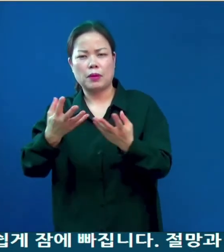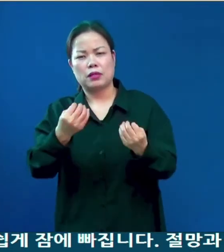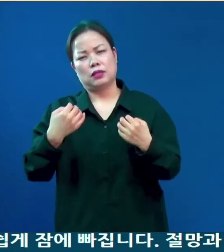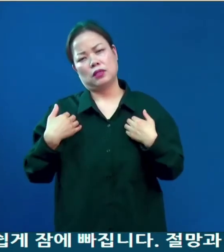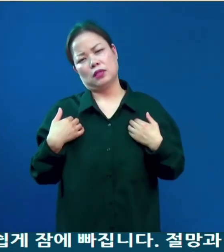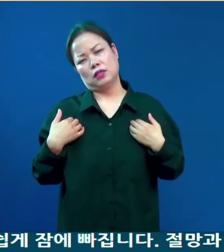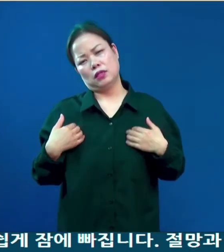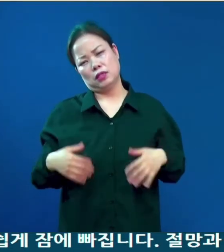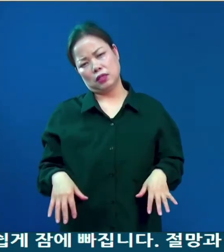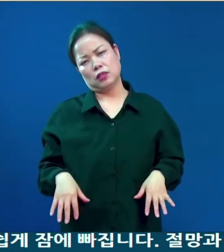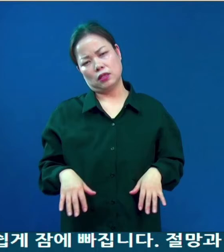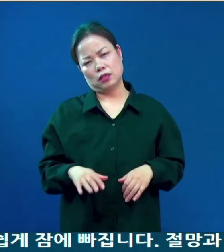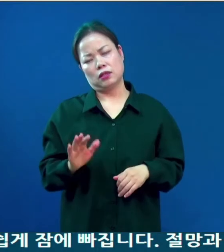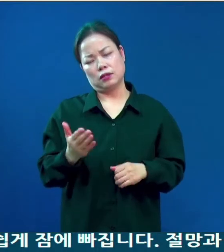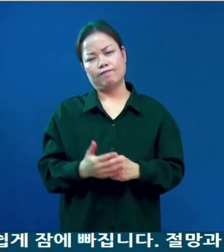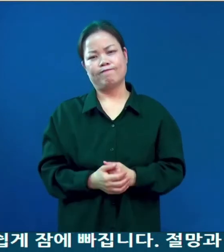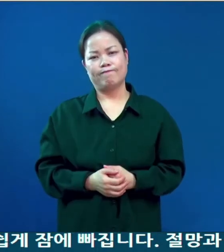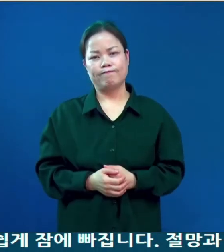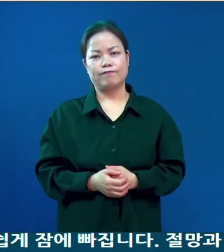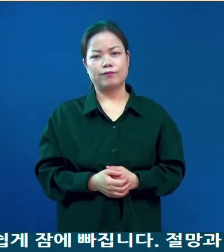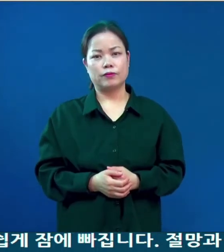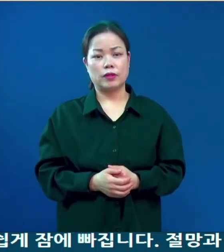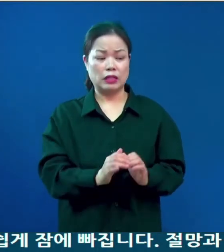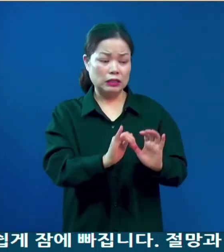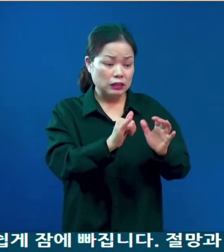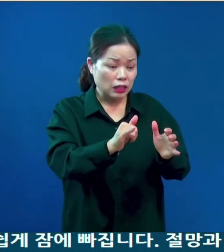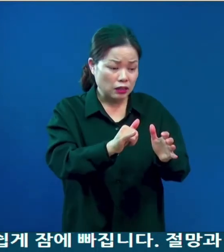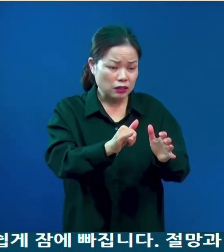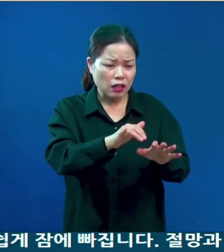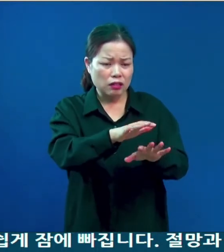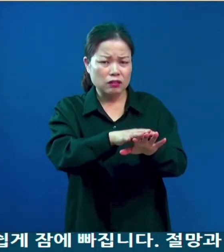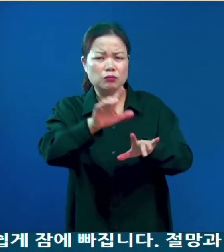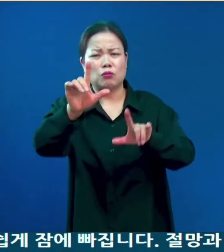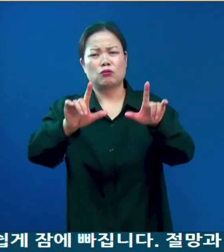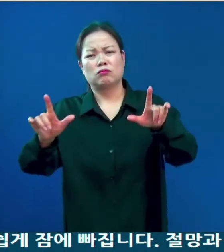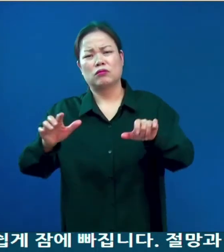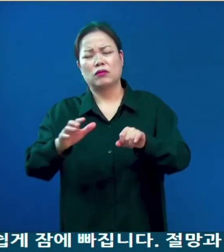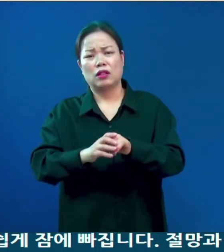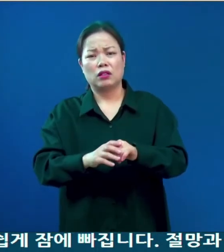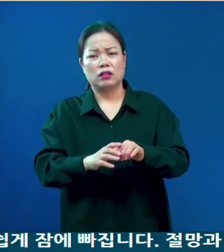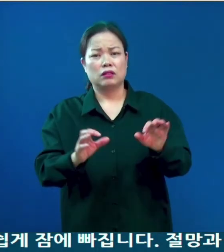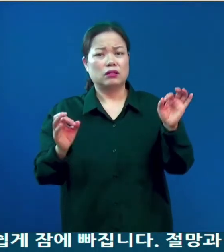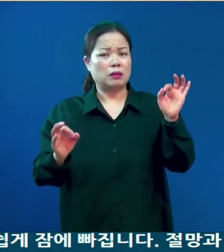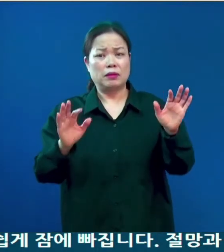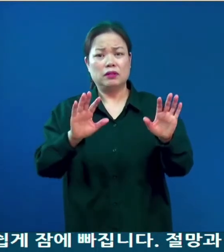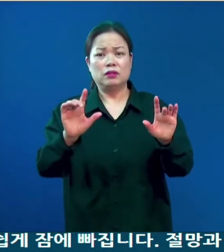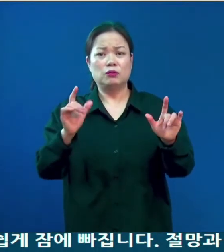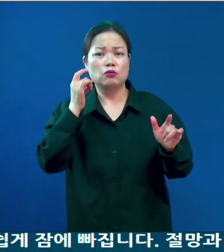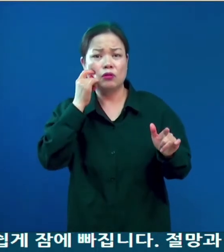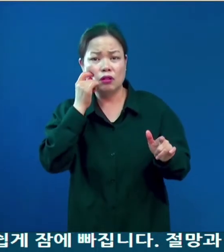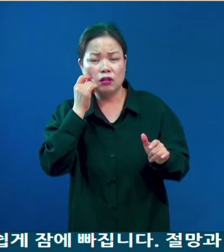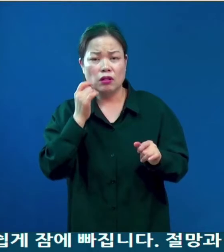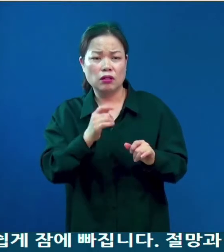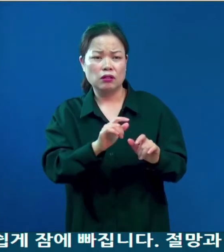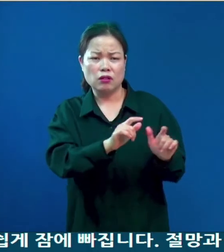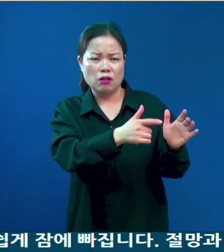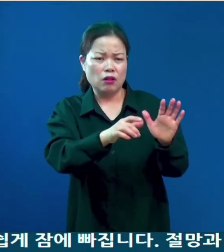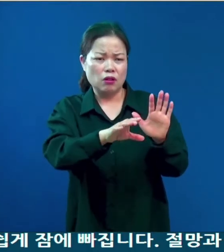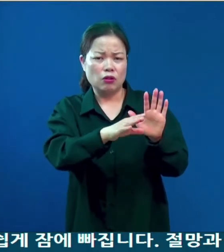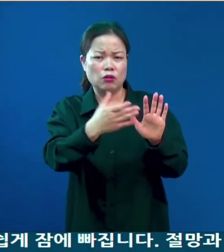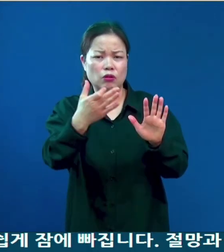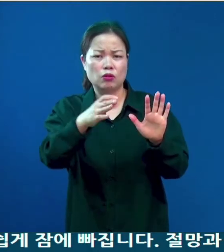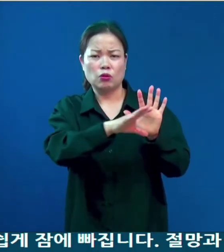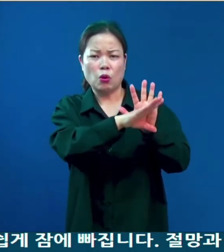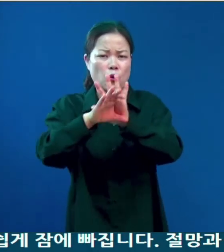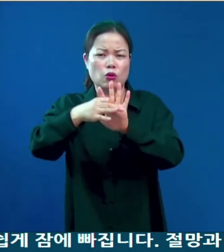있는 것들을 보게 된다는 것이죠. 사실 세상 구조가 그래요. 세상 구조가 가만히 두지를 않습니다. 코로나19의